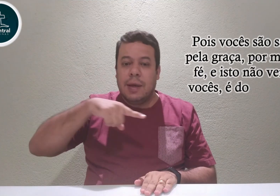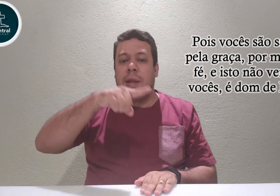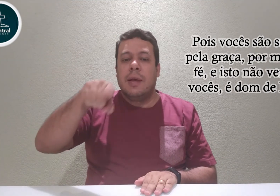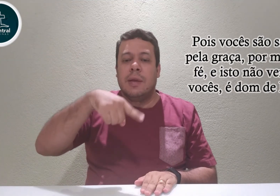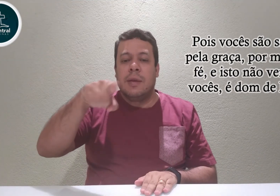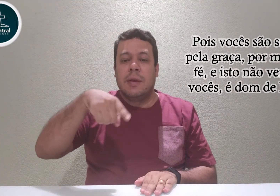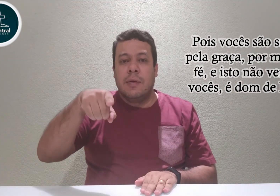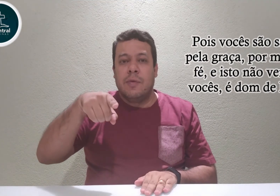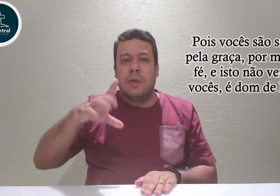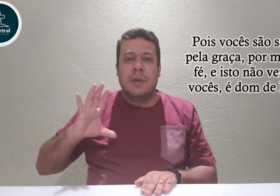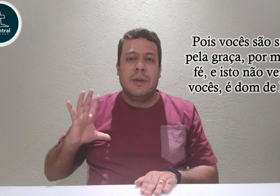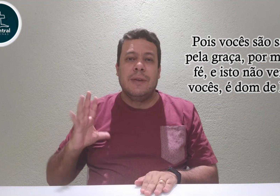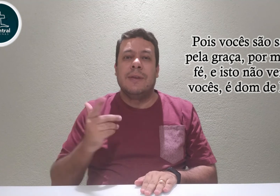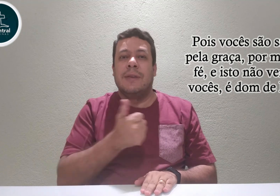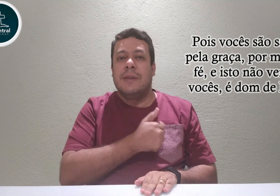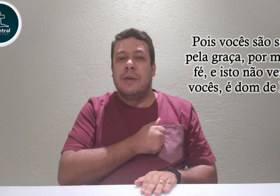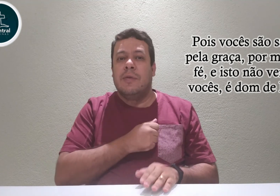Pois vocês são salvos pela graça,